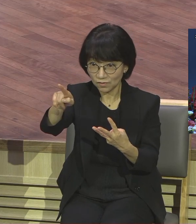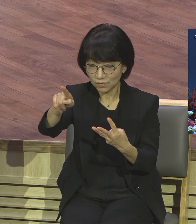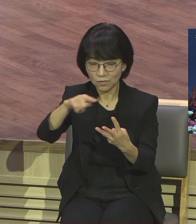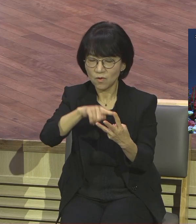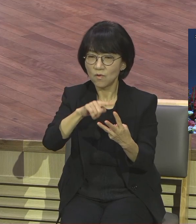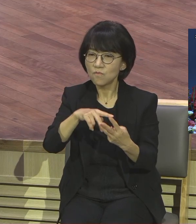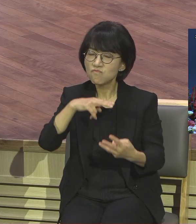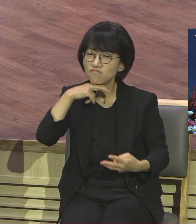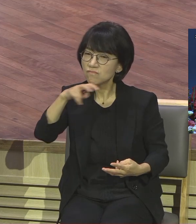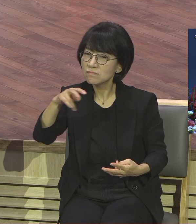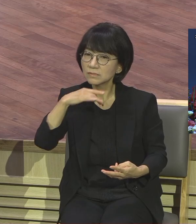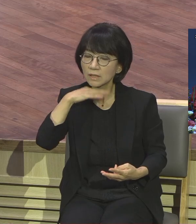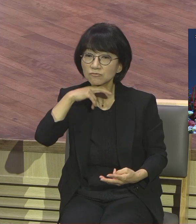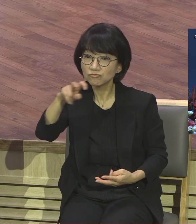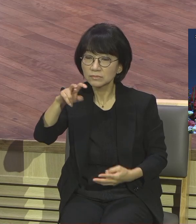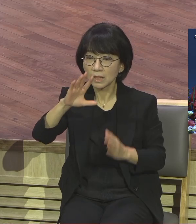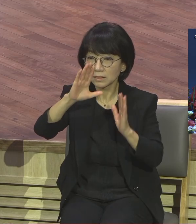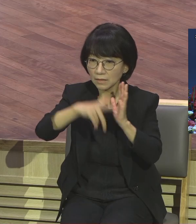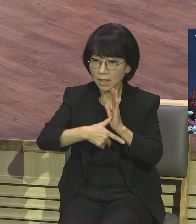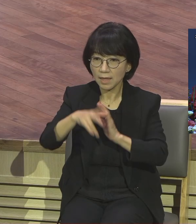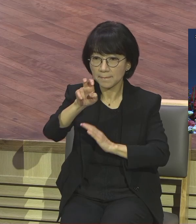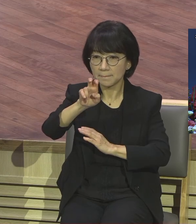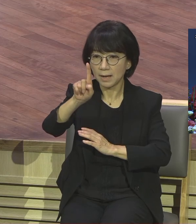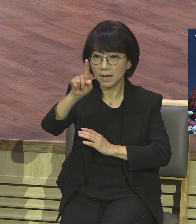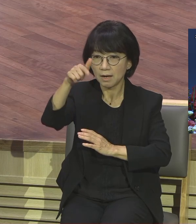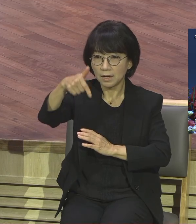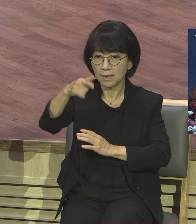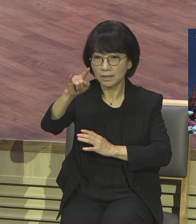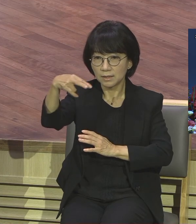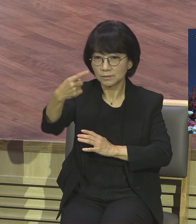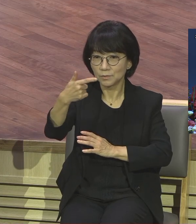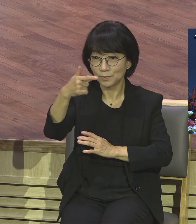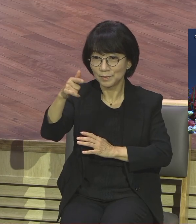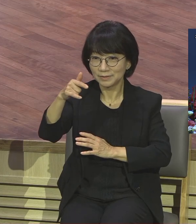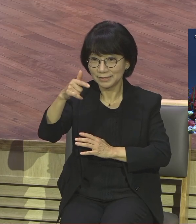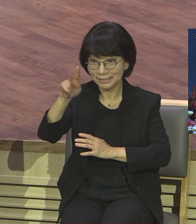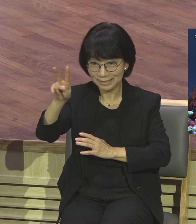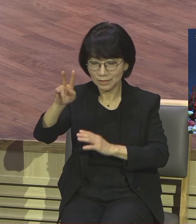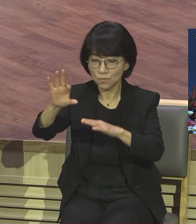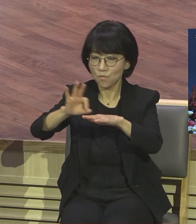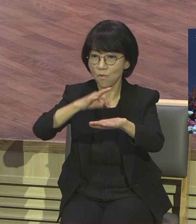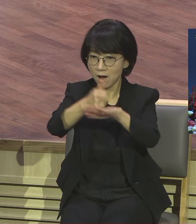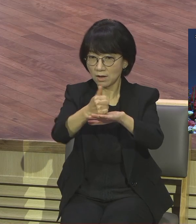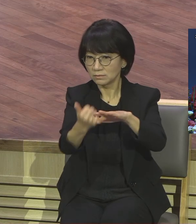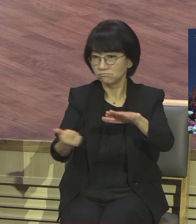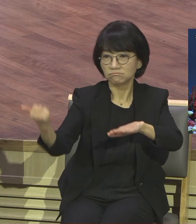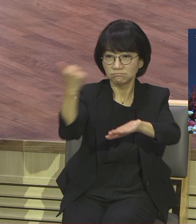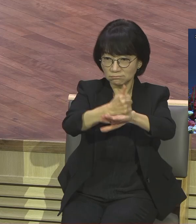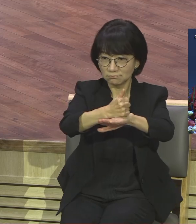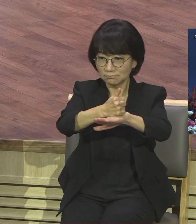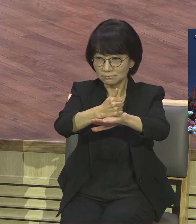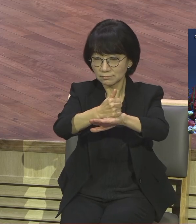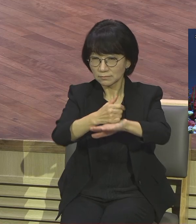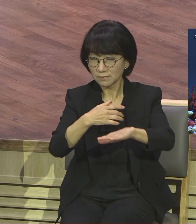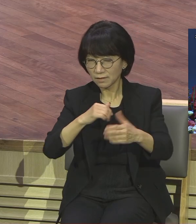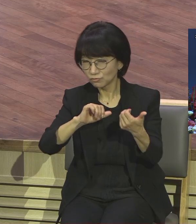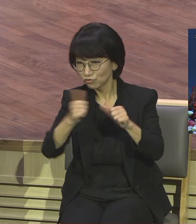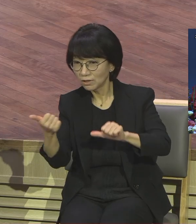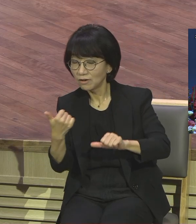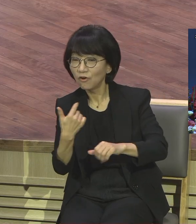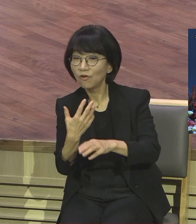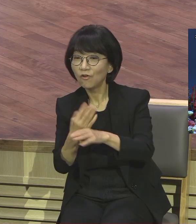20살에 마게도니아 왕이 되었습니다. 마게도니아 왕이 되어 33살에 요절이 될 때까지 더